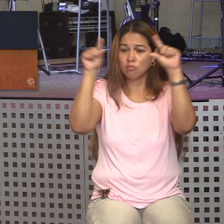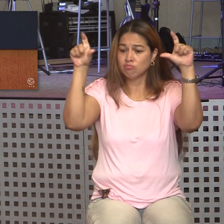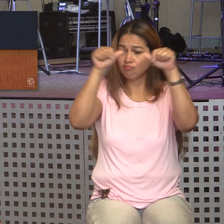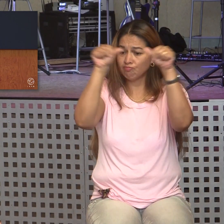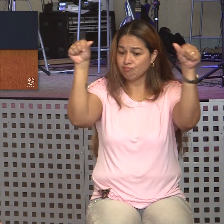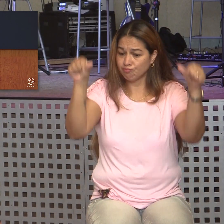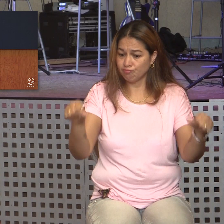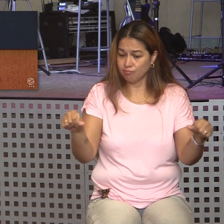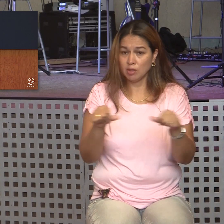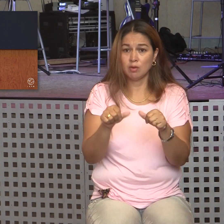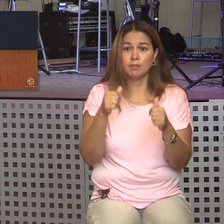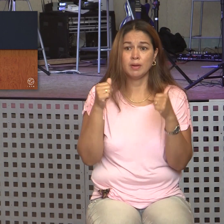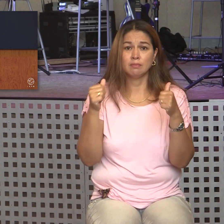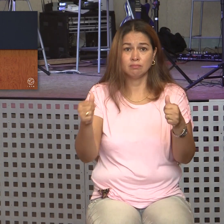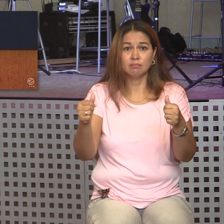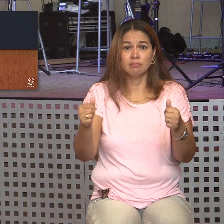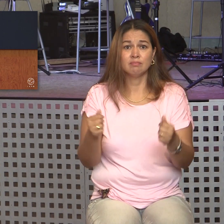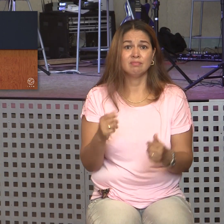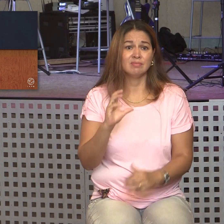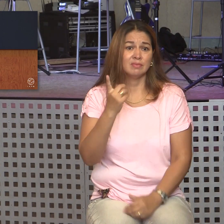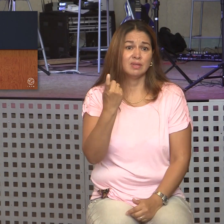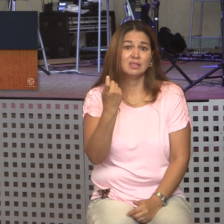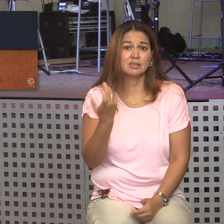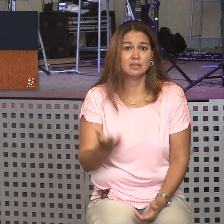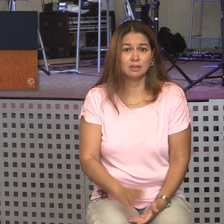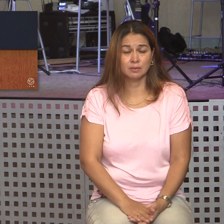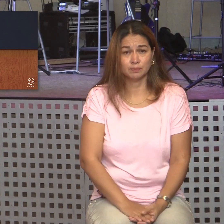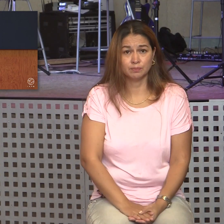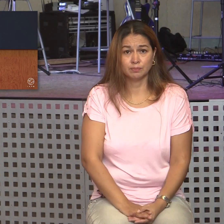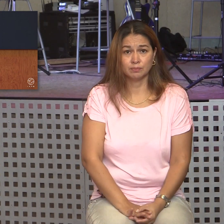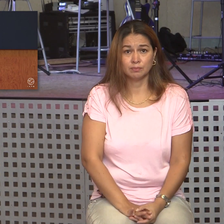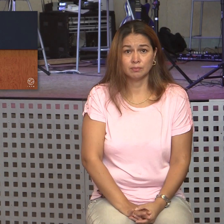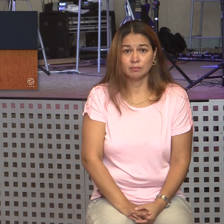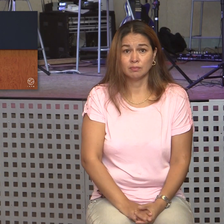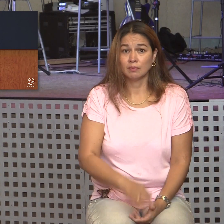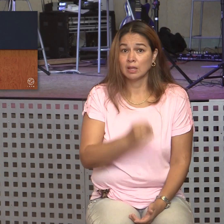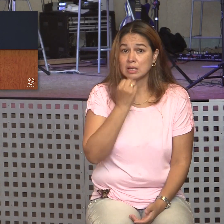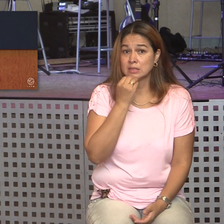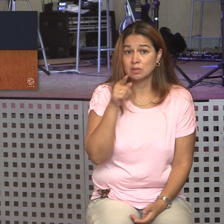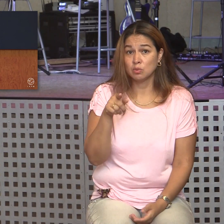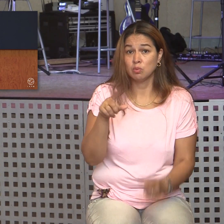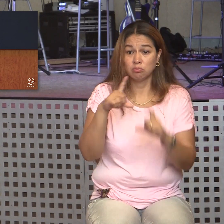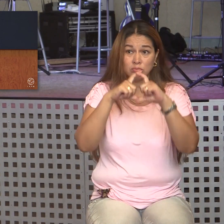título puedes hacer escarnios. Si no tienes título no puedes hacer bien.